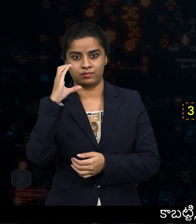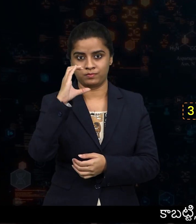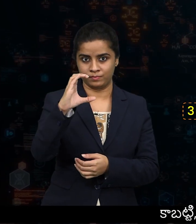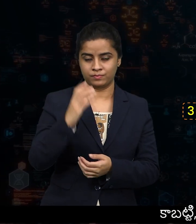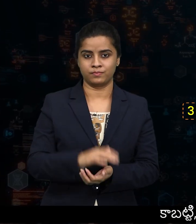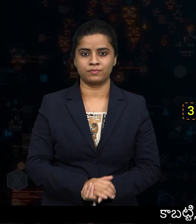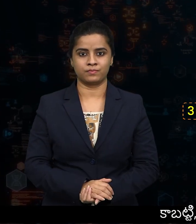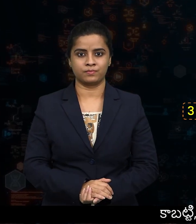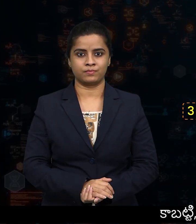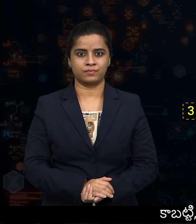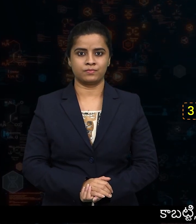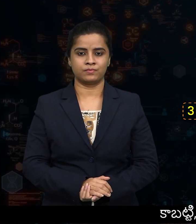3.